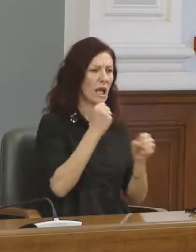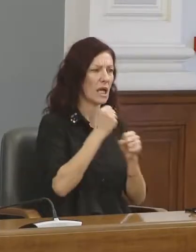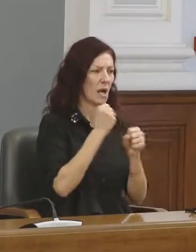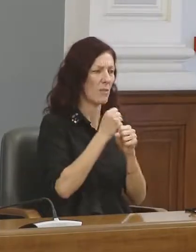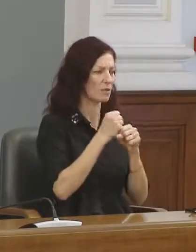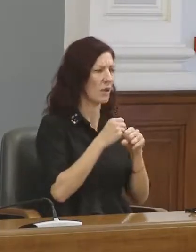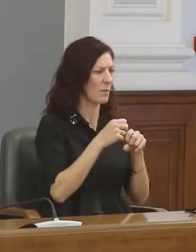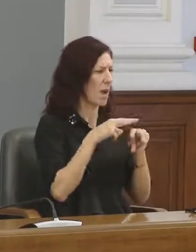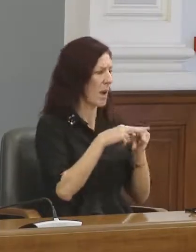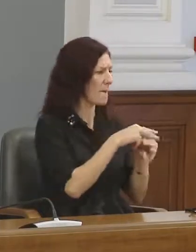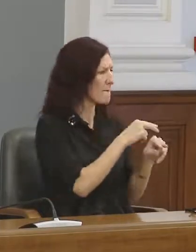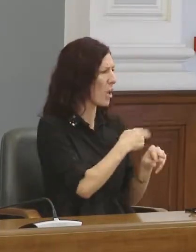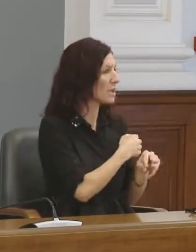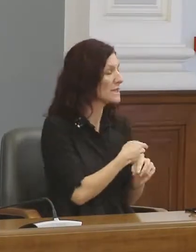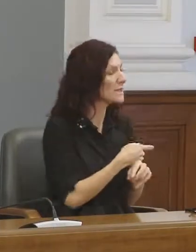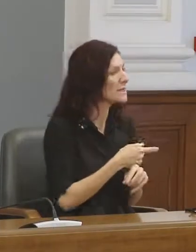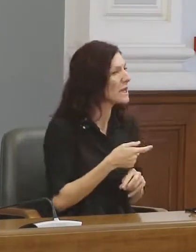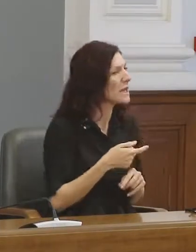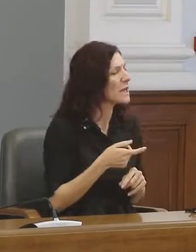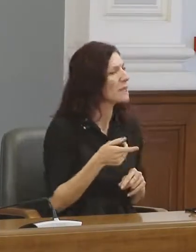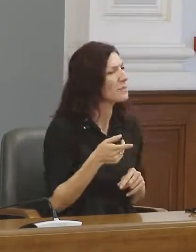болници, имаше един такъв,